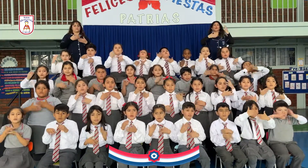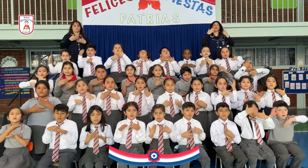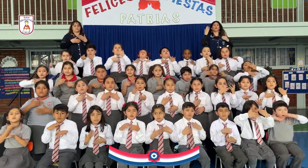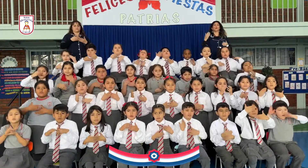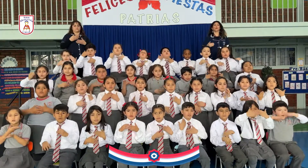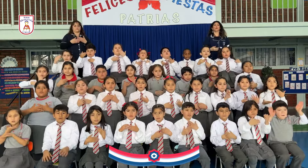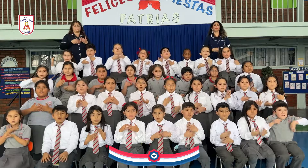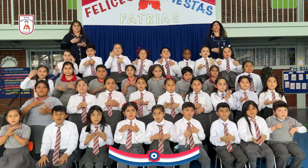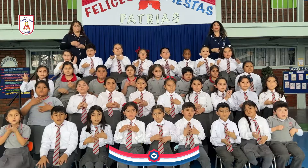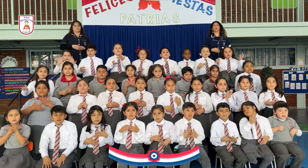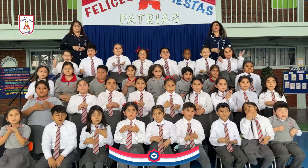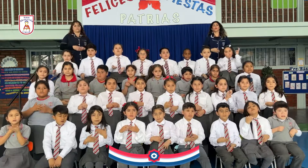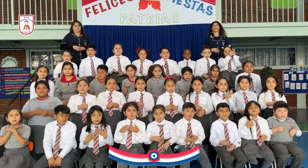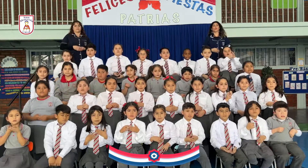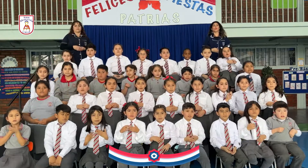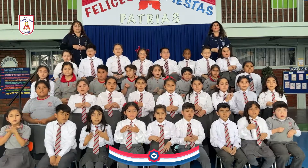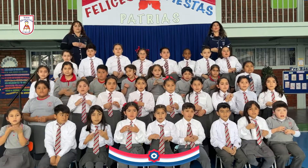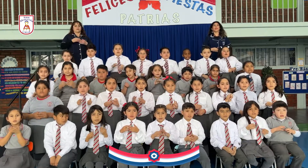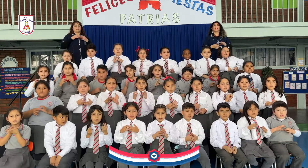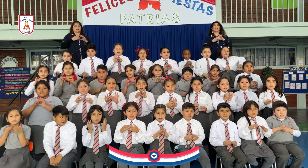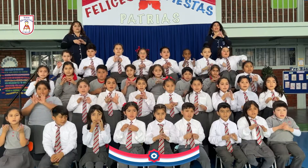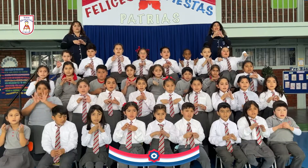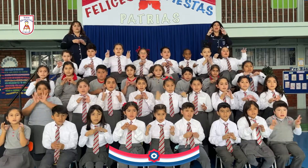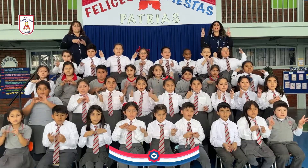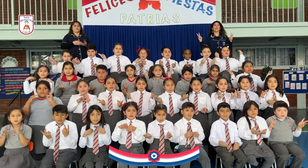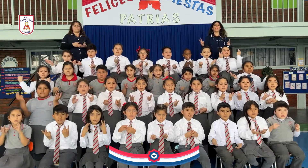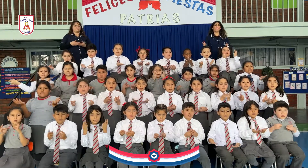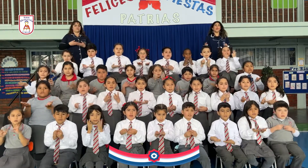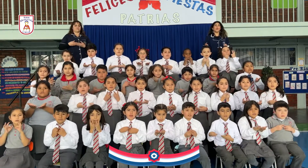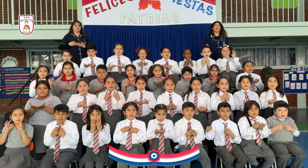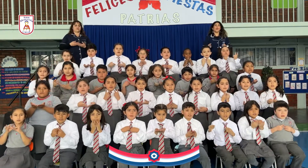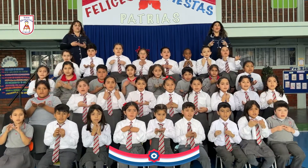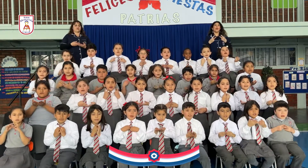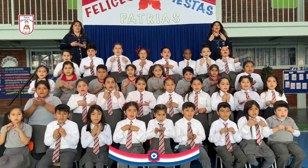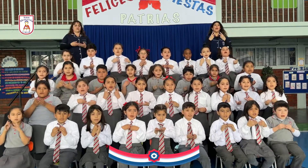canto. Gracias a la vida que me da.